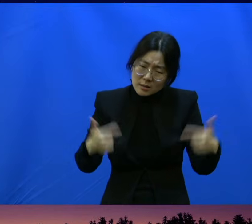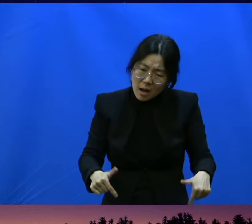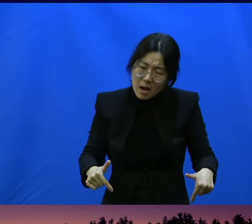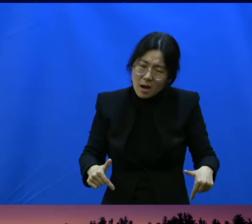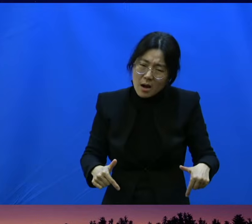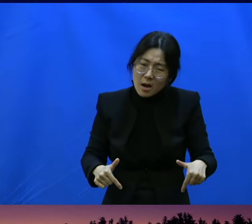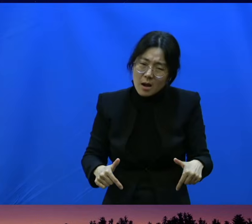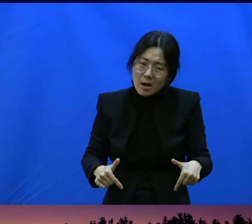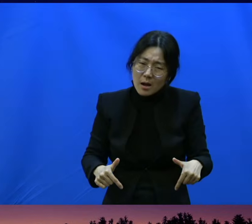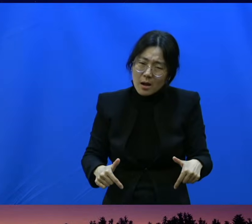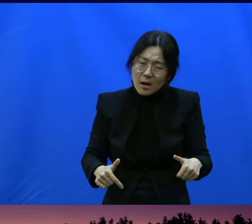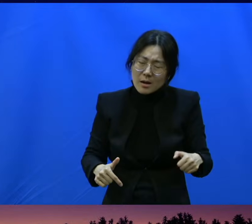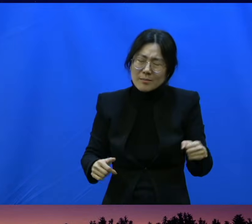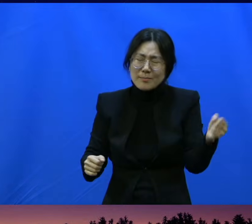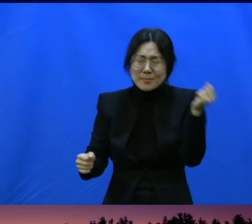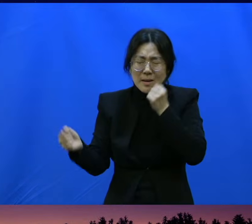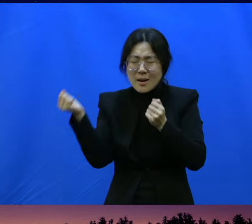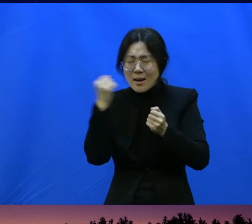필요하죠.